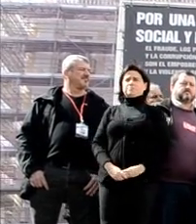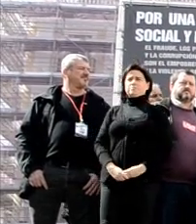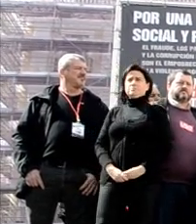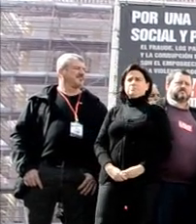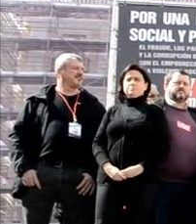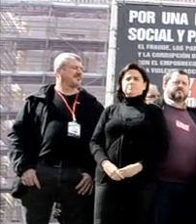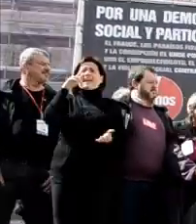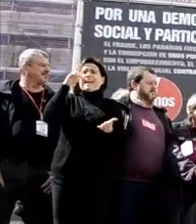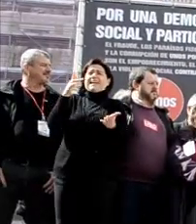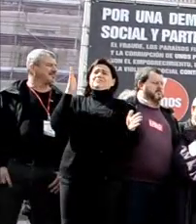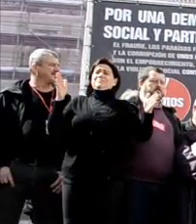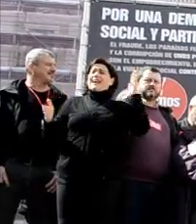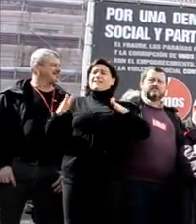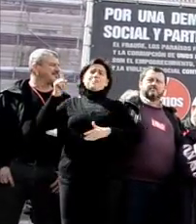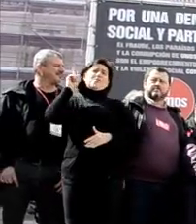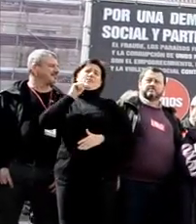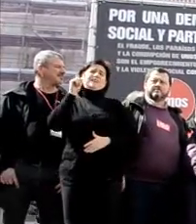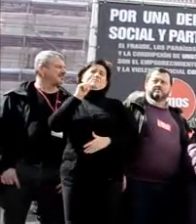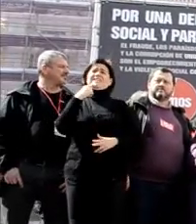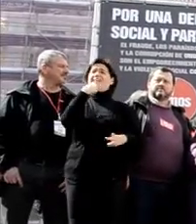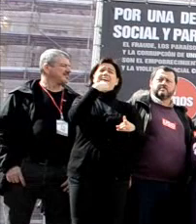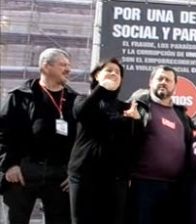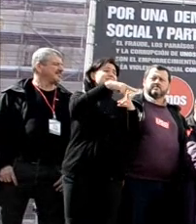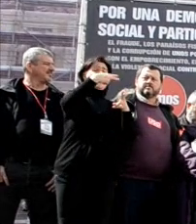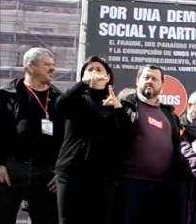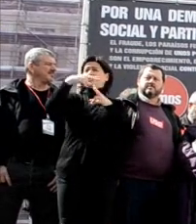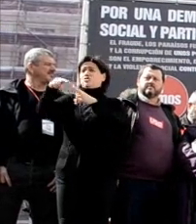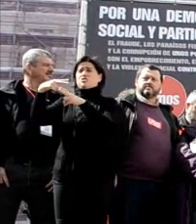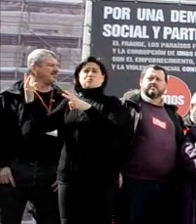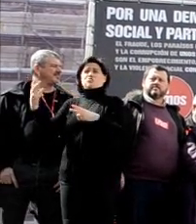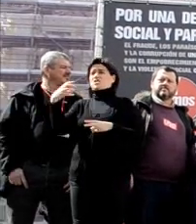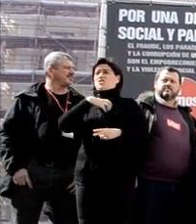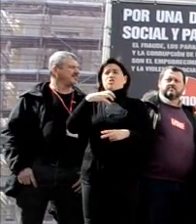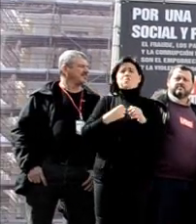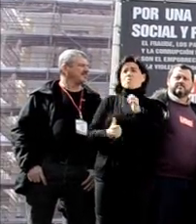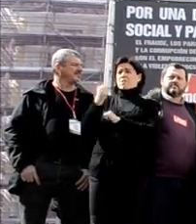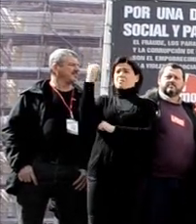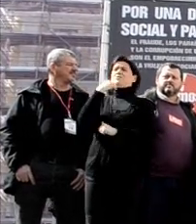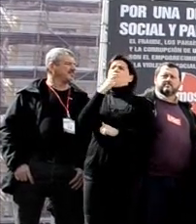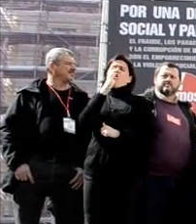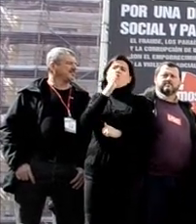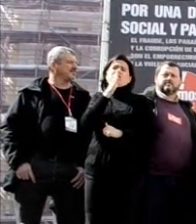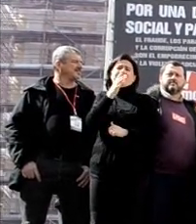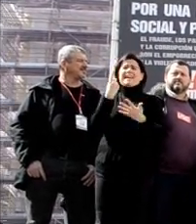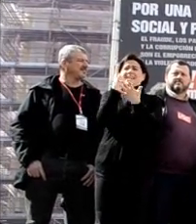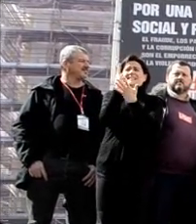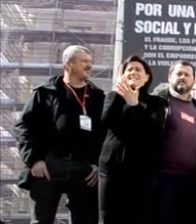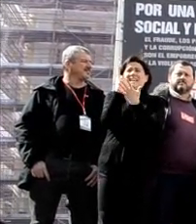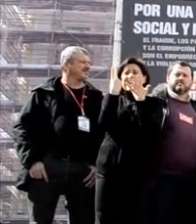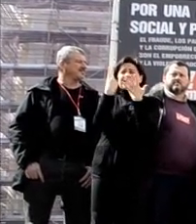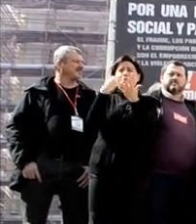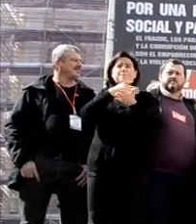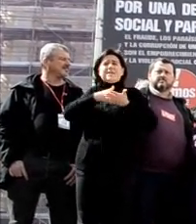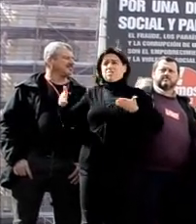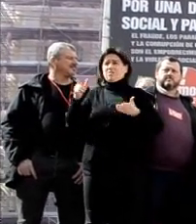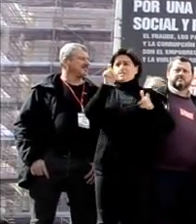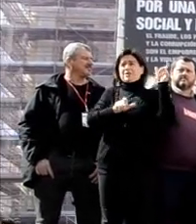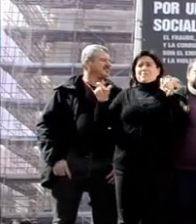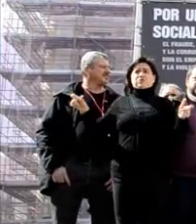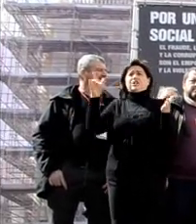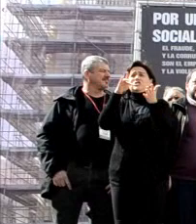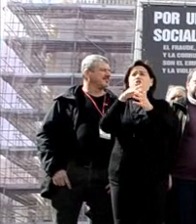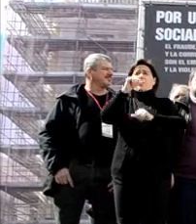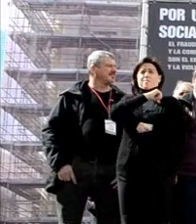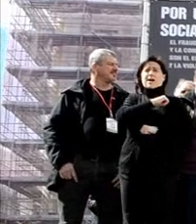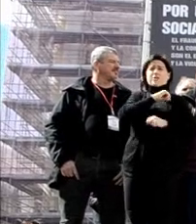Para hacer saber al gobierno, cursos huecos ha terminado. 6 millones de personas en paro, 2 millones de ellas